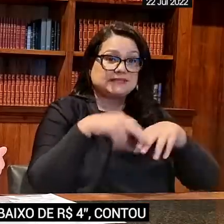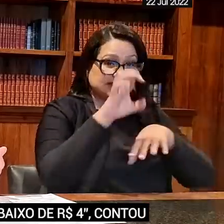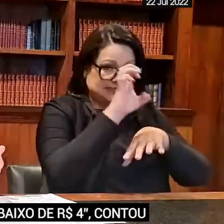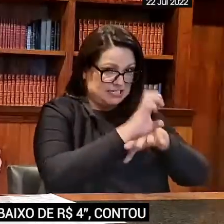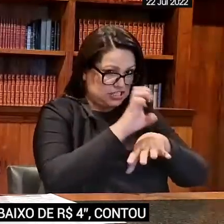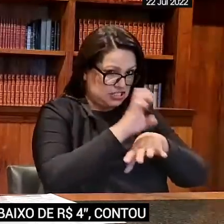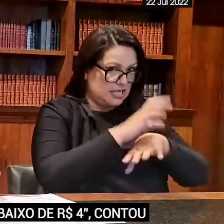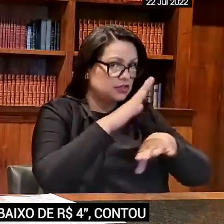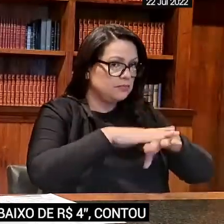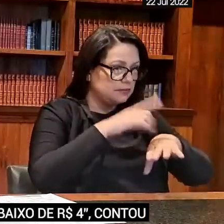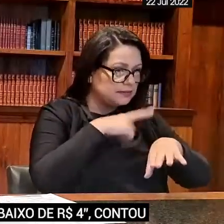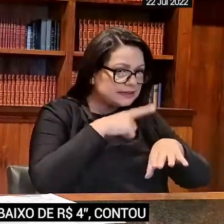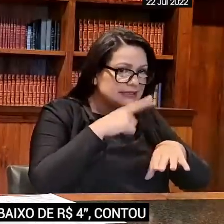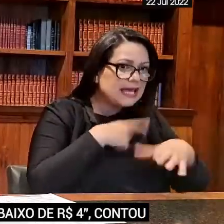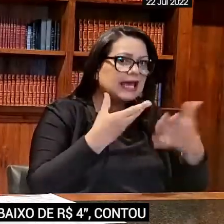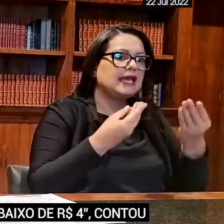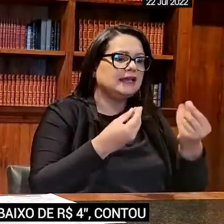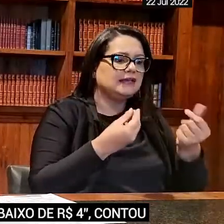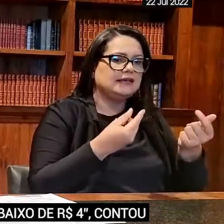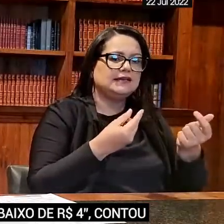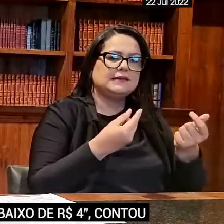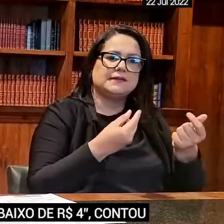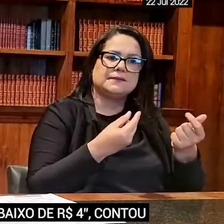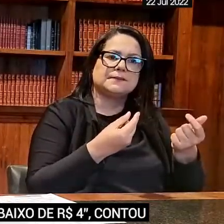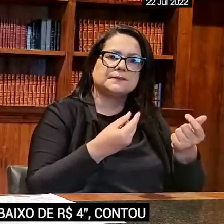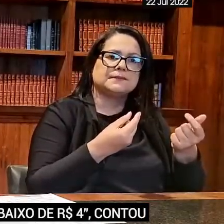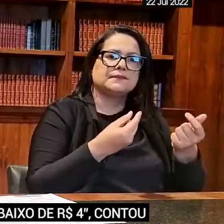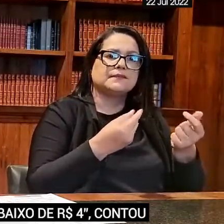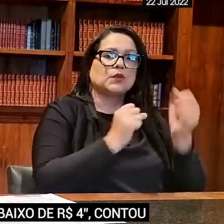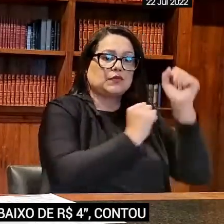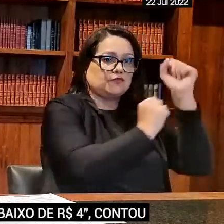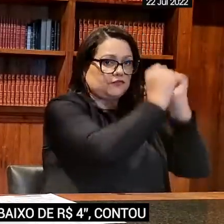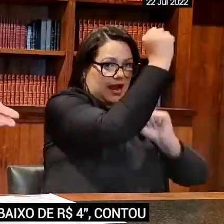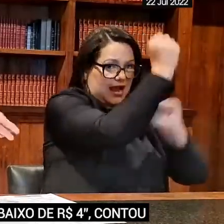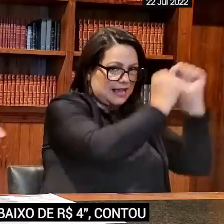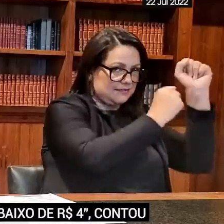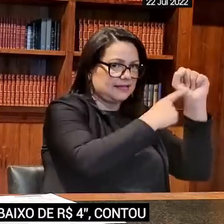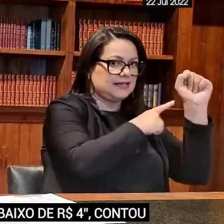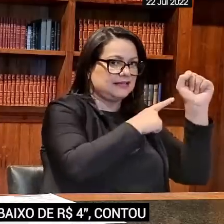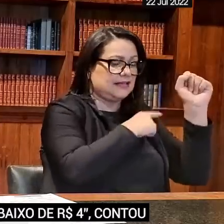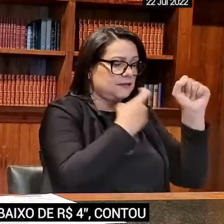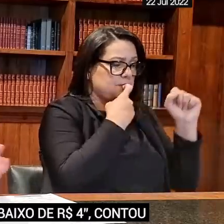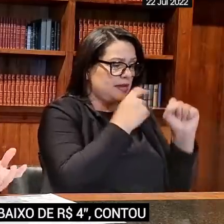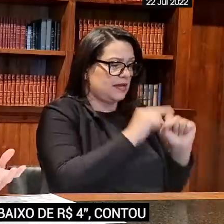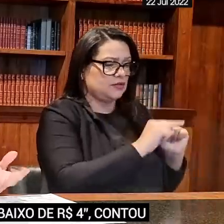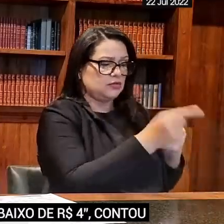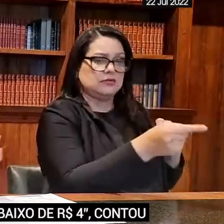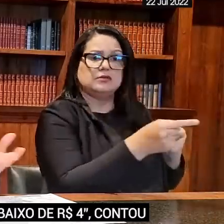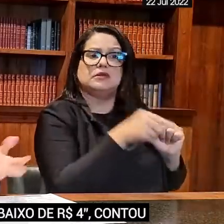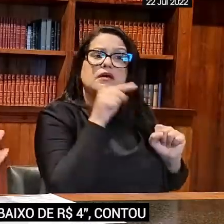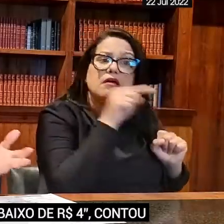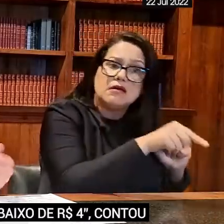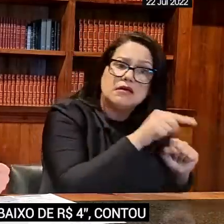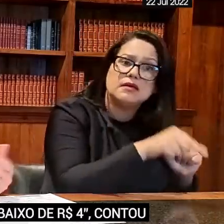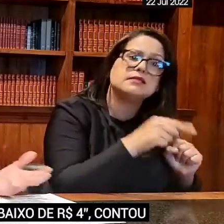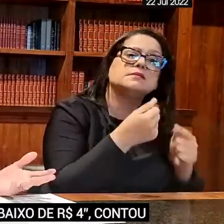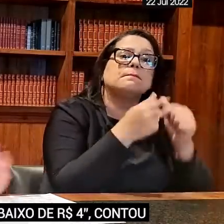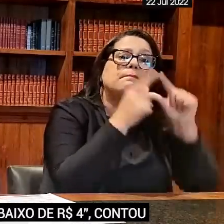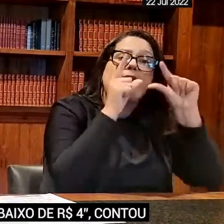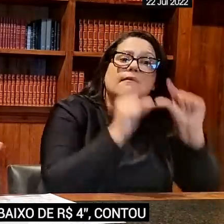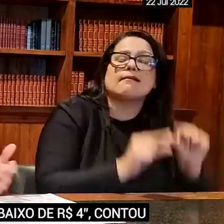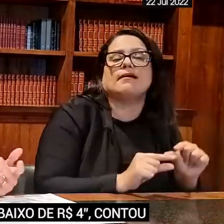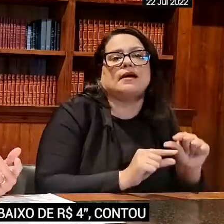produtores o que cujo Usina tem proximidade do posto de gasolina nesse nesse esporte